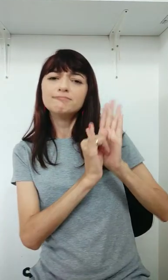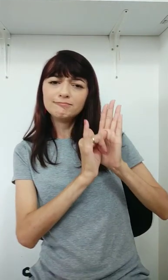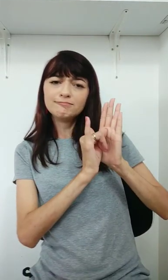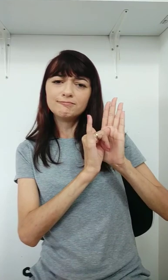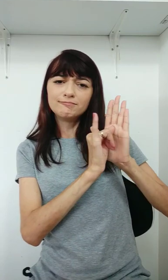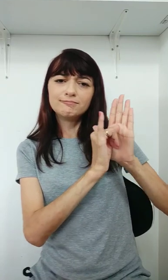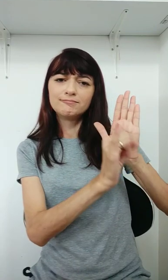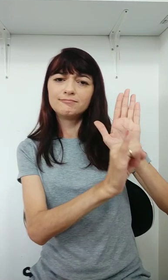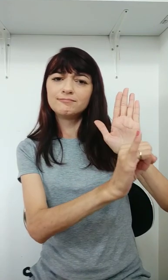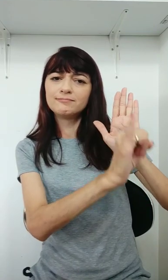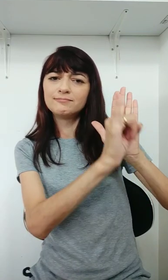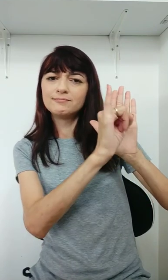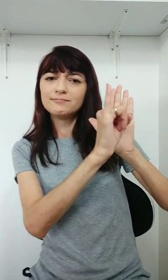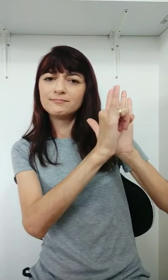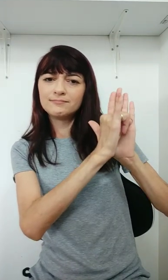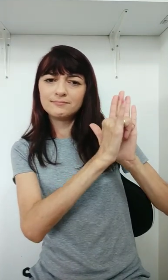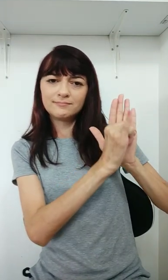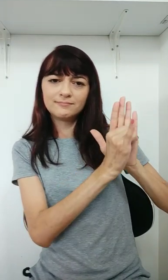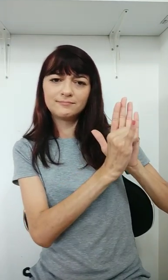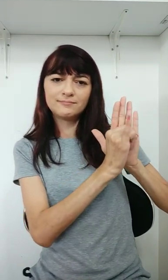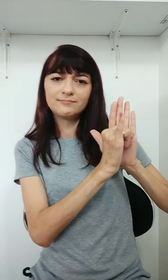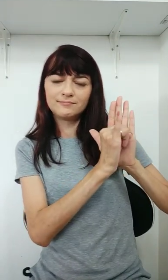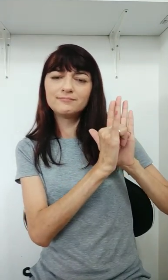Então, vamos lá. E a identidade?